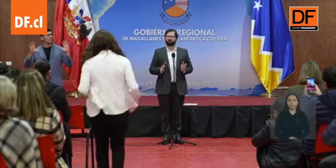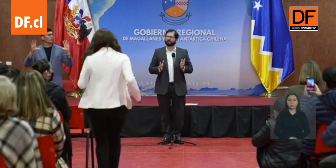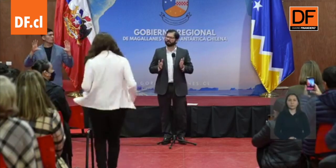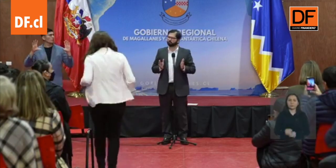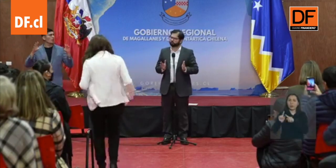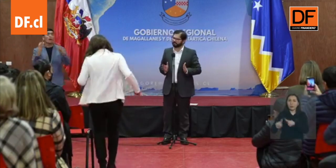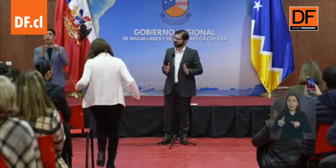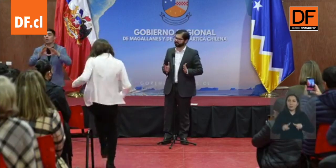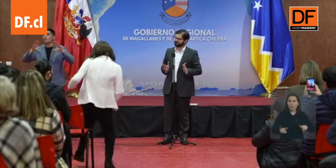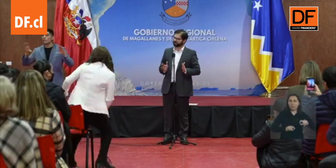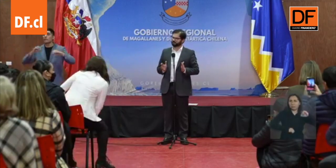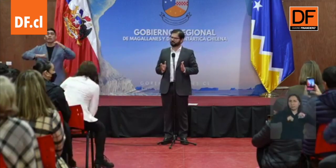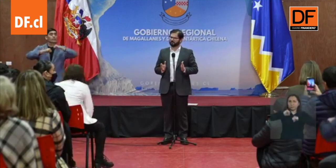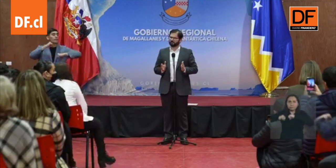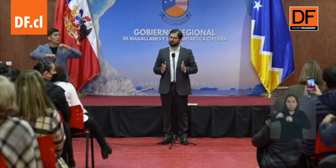a las diferentes industrias